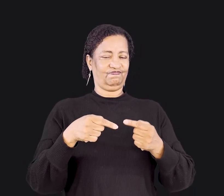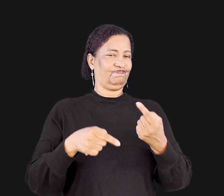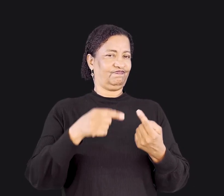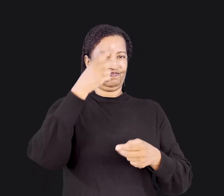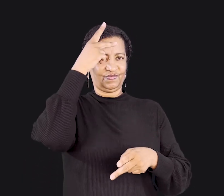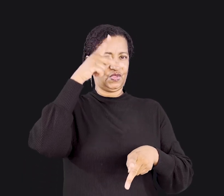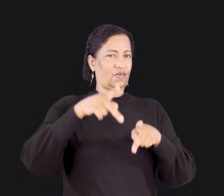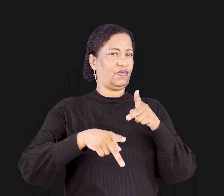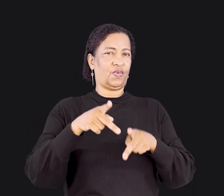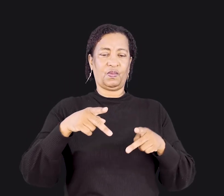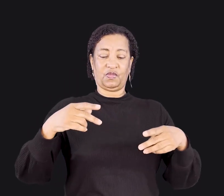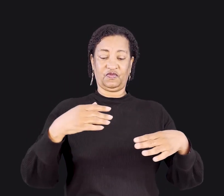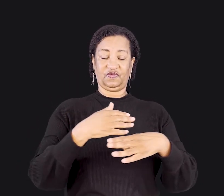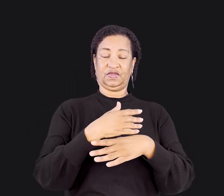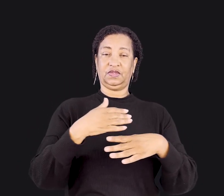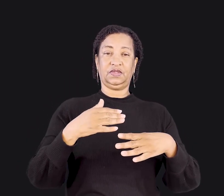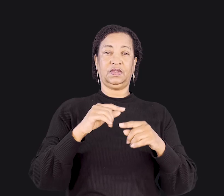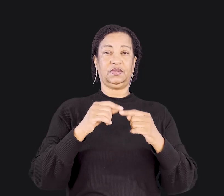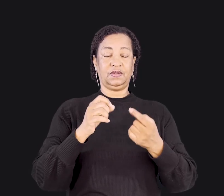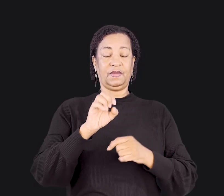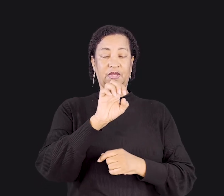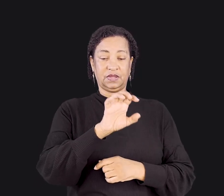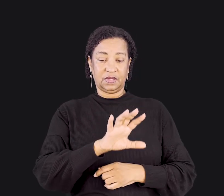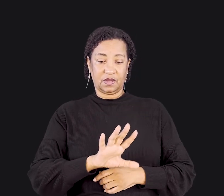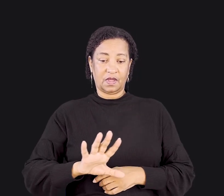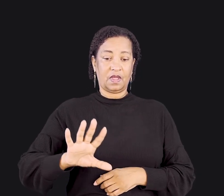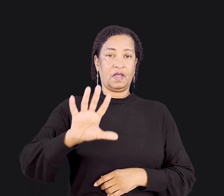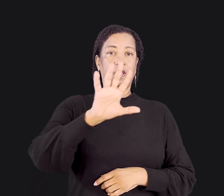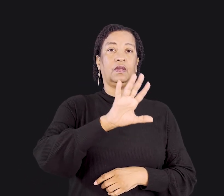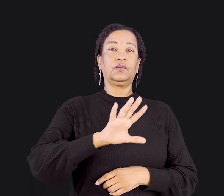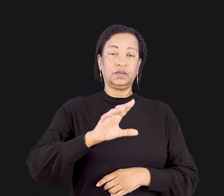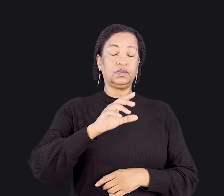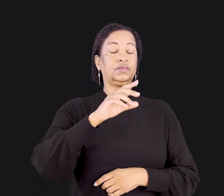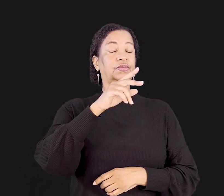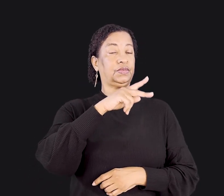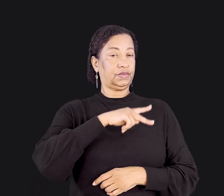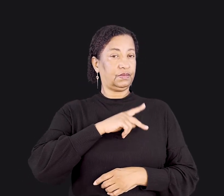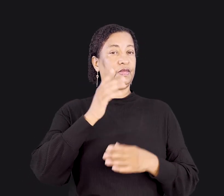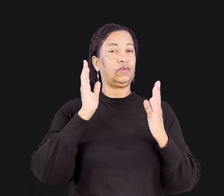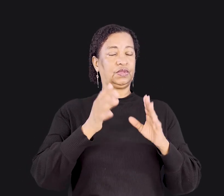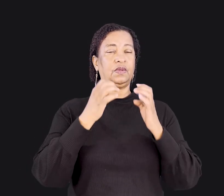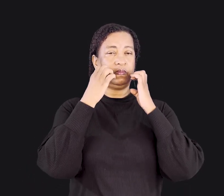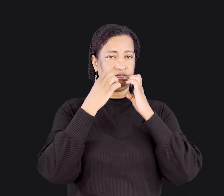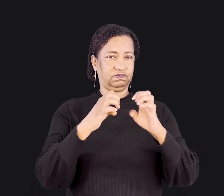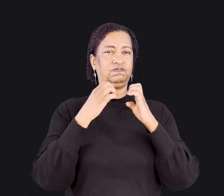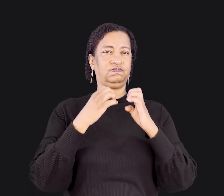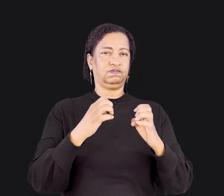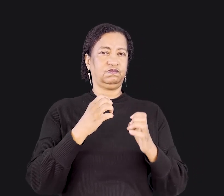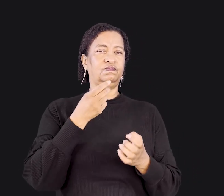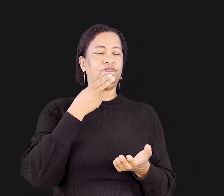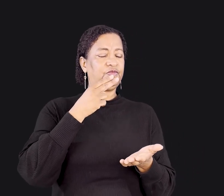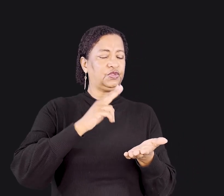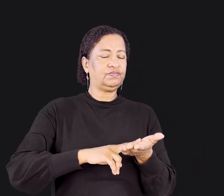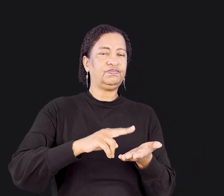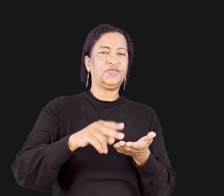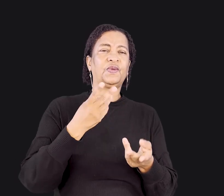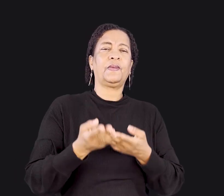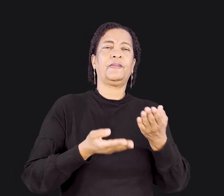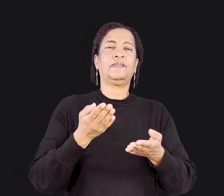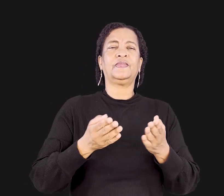ao povo, não de uma cidade, mas de toda uma área que Paulo tinha evangelizado. Ele escreveu-lhes para tratar de um assunto